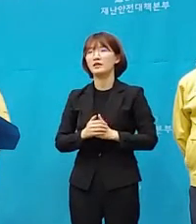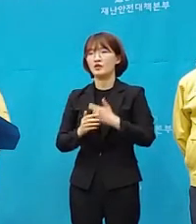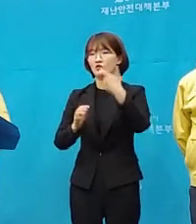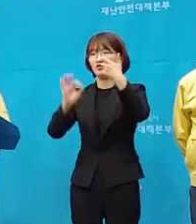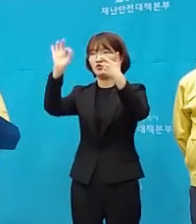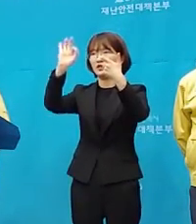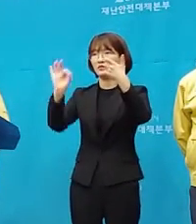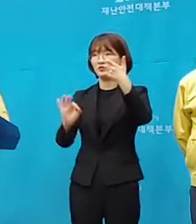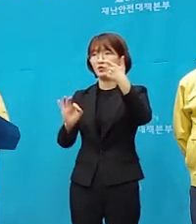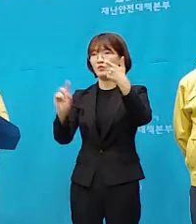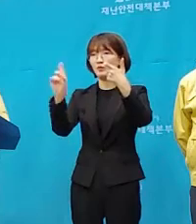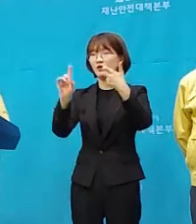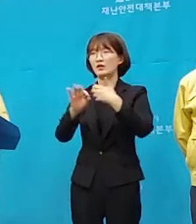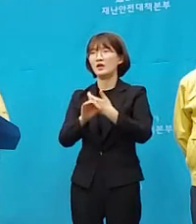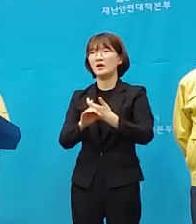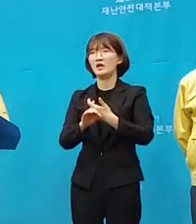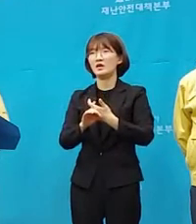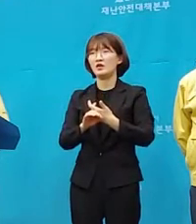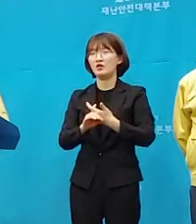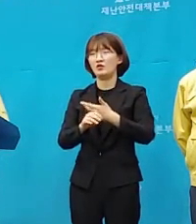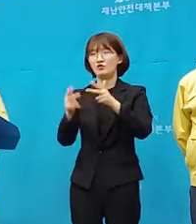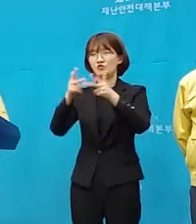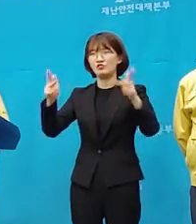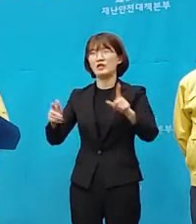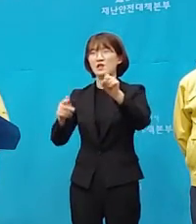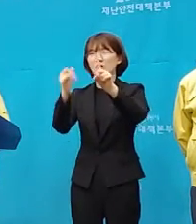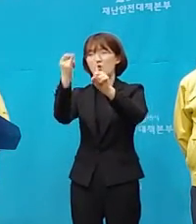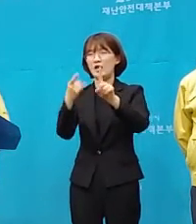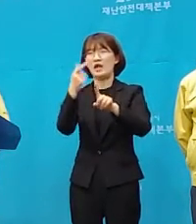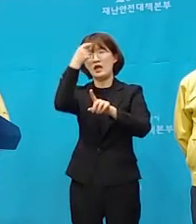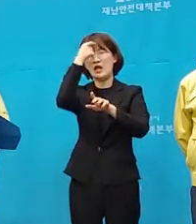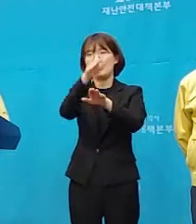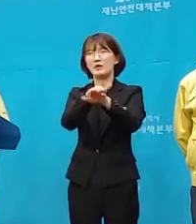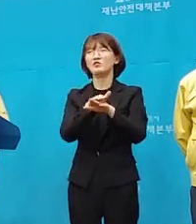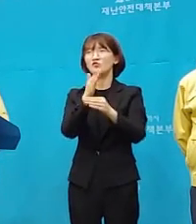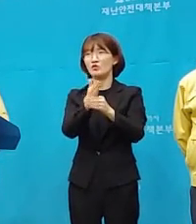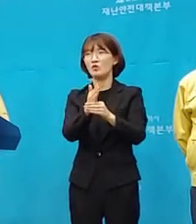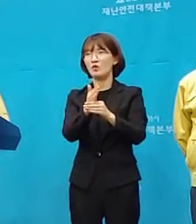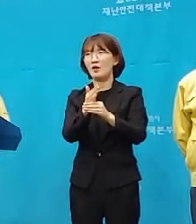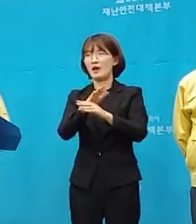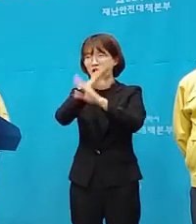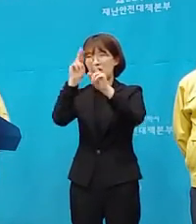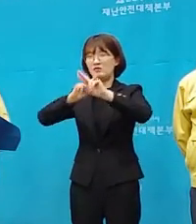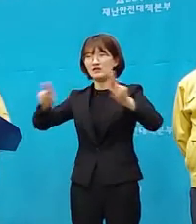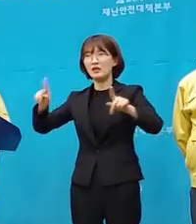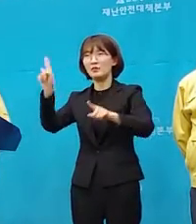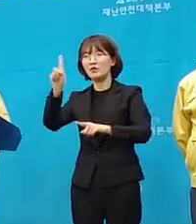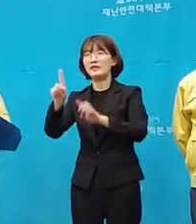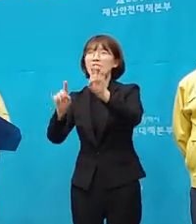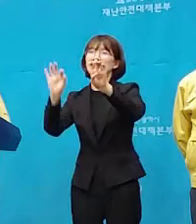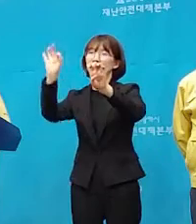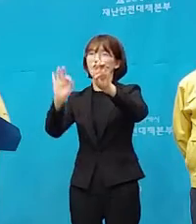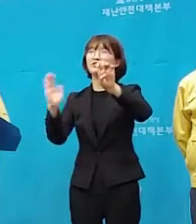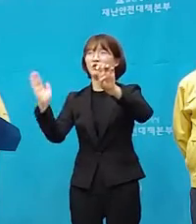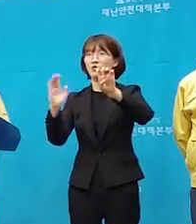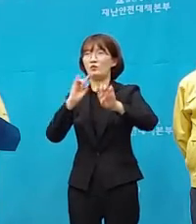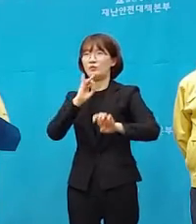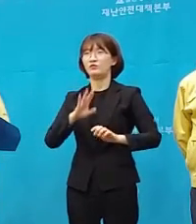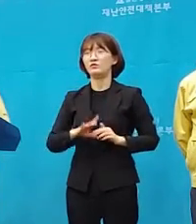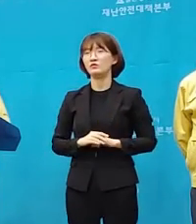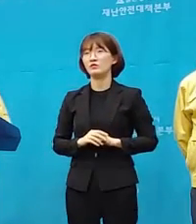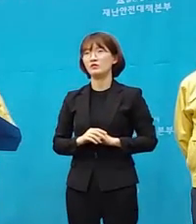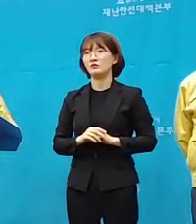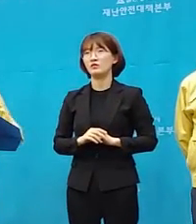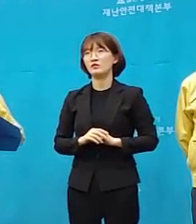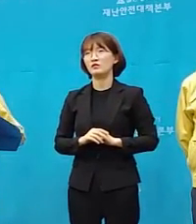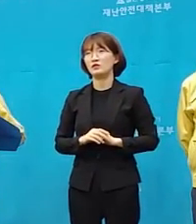60% 정도는 주 1회라도 예배를 하고 있고 전체 중단한 거는 한 40% 정도 이렇게 지금 나오고 있는 그런 상태입니다.